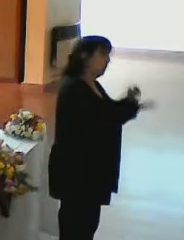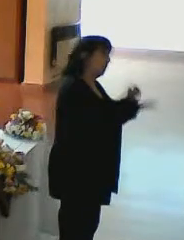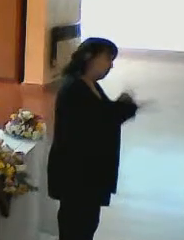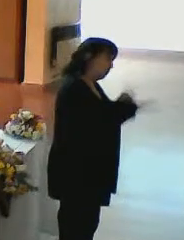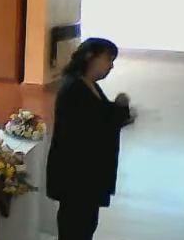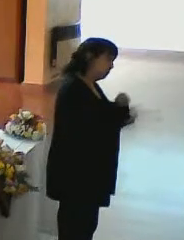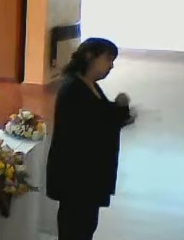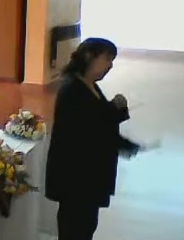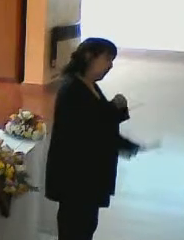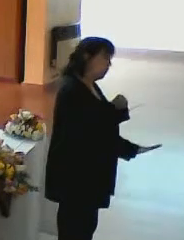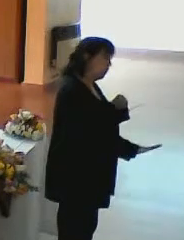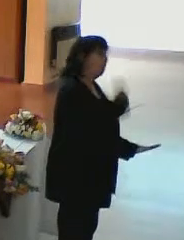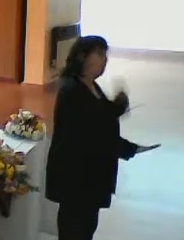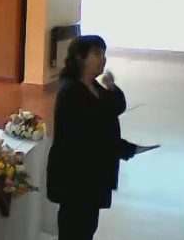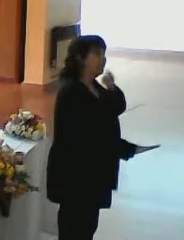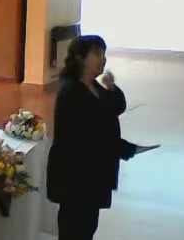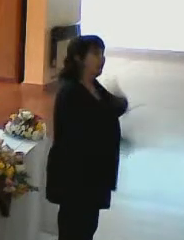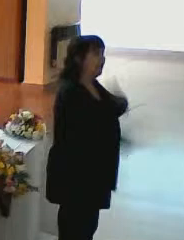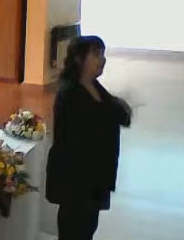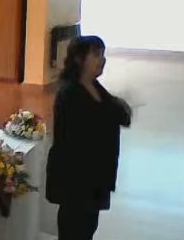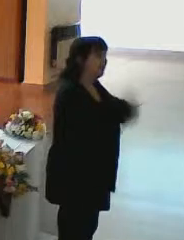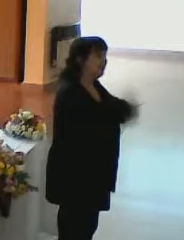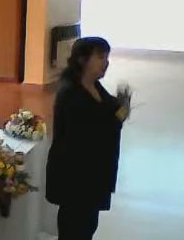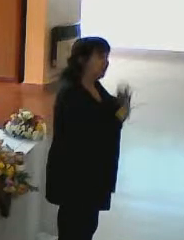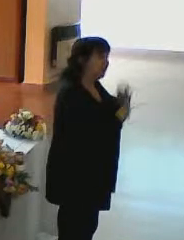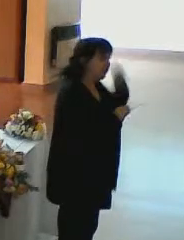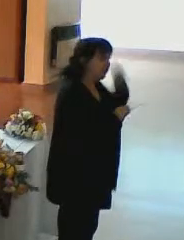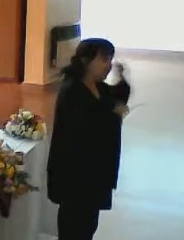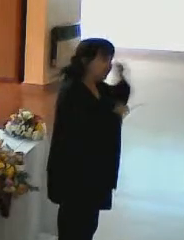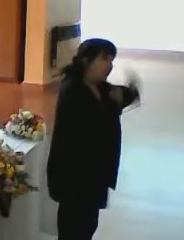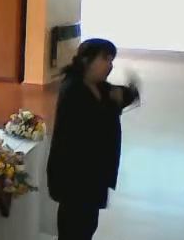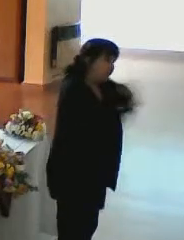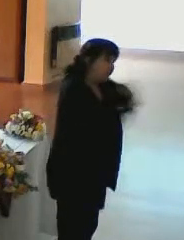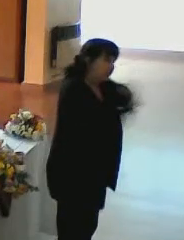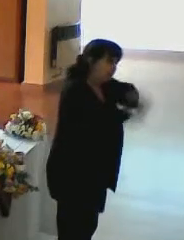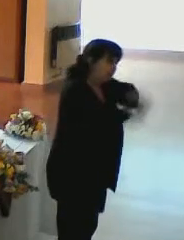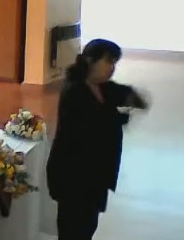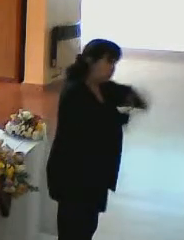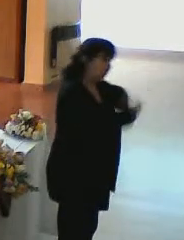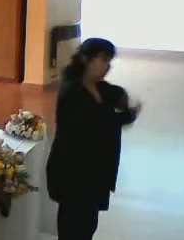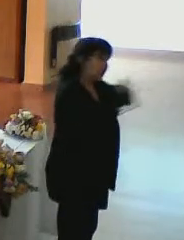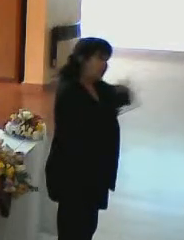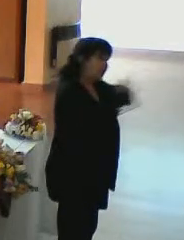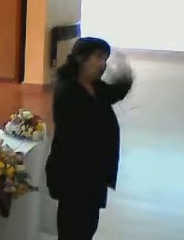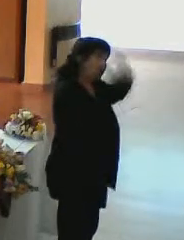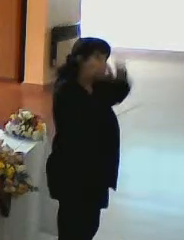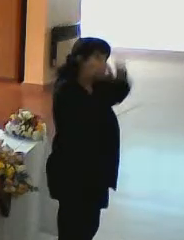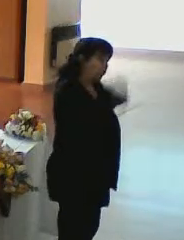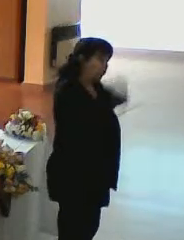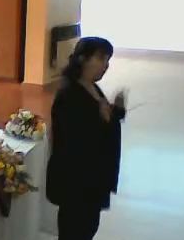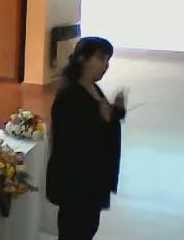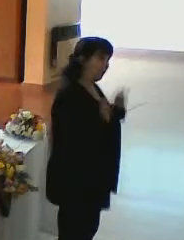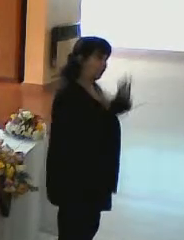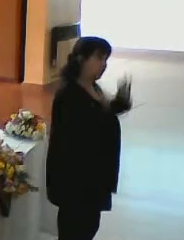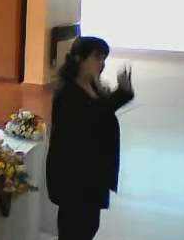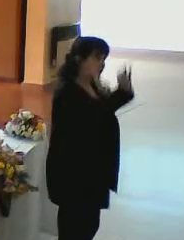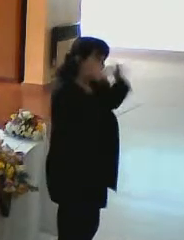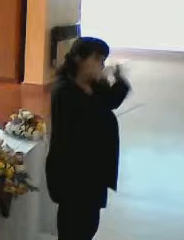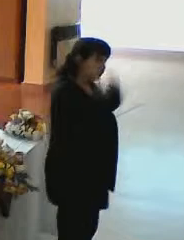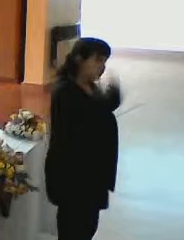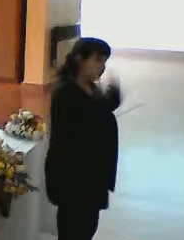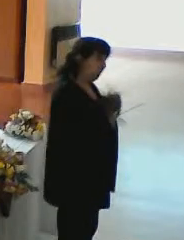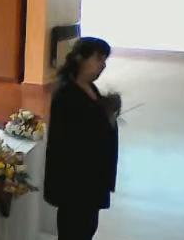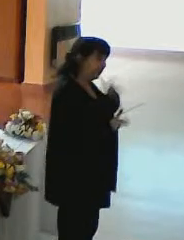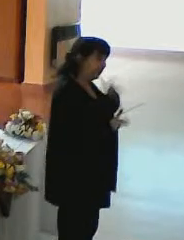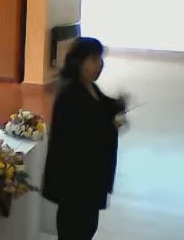lo que se denominan las discapacidades del desarrollo, donde el desarrollo general está afectado en todas sus áreas y nos está hablando de algo más